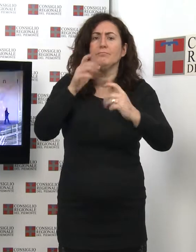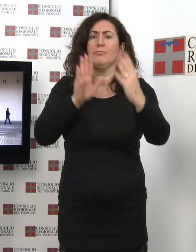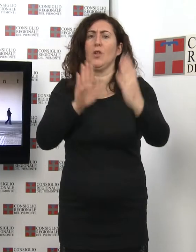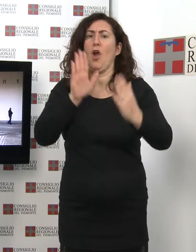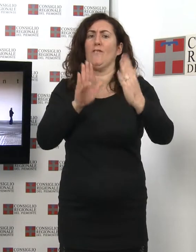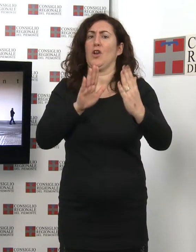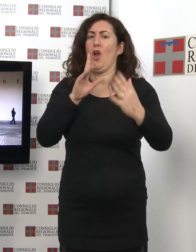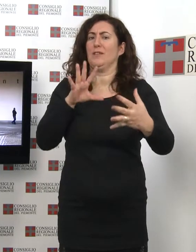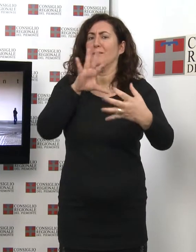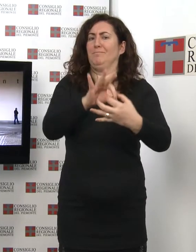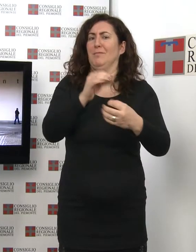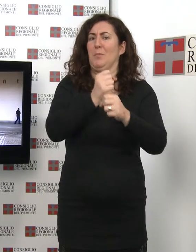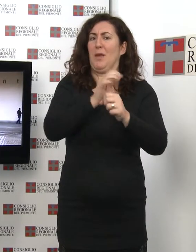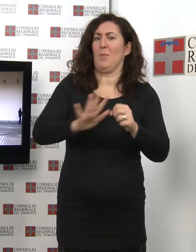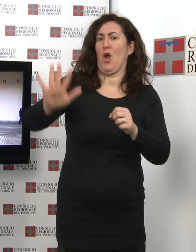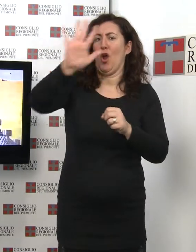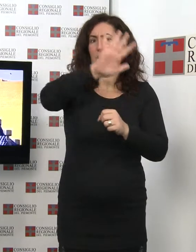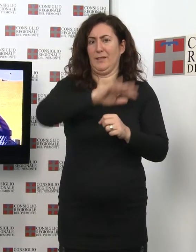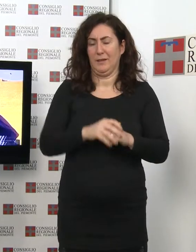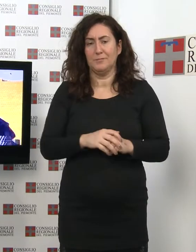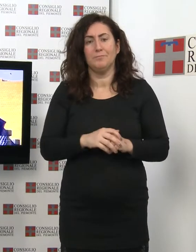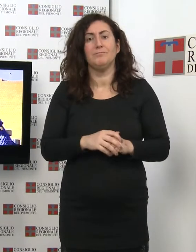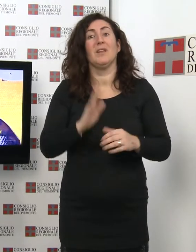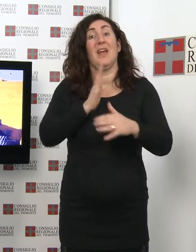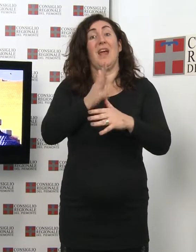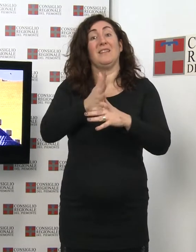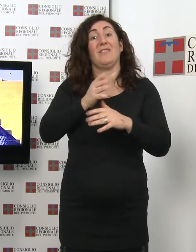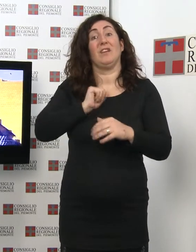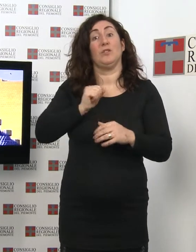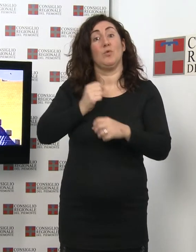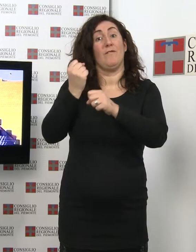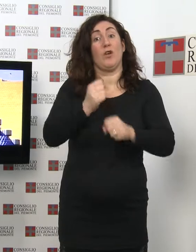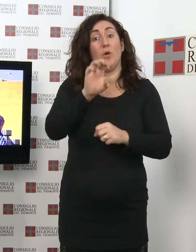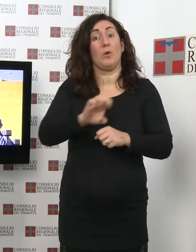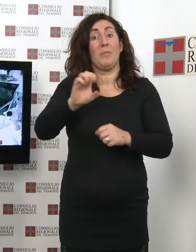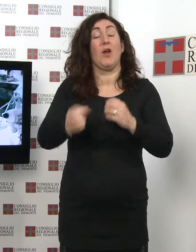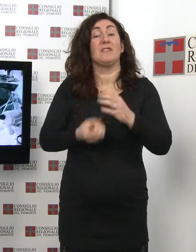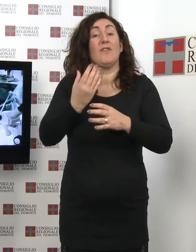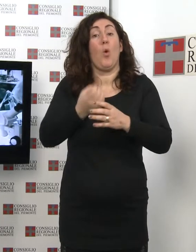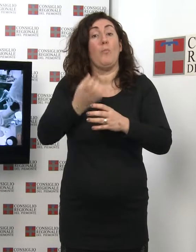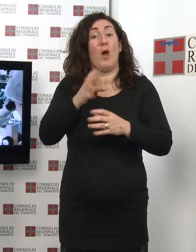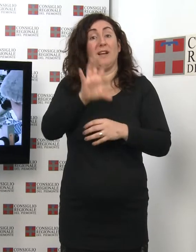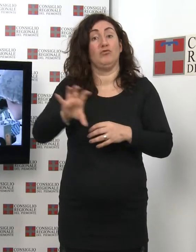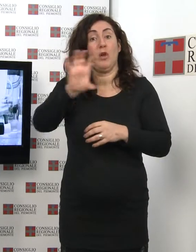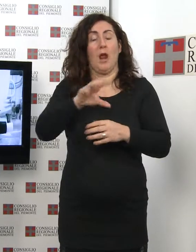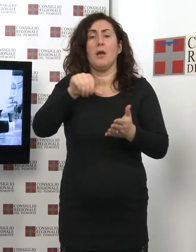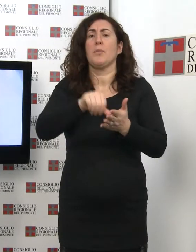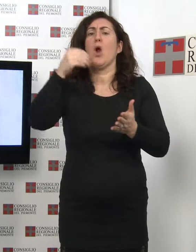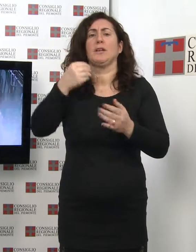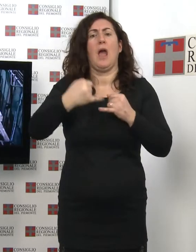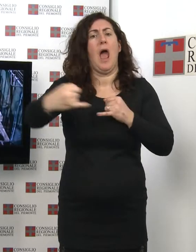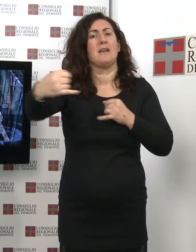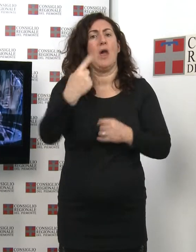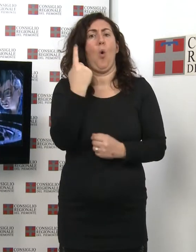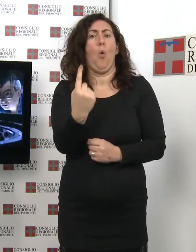piemontese. Fra gli interventi per il FESR, Fondo Europeo di Sviluppo Regionale, è stata evidenziata l'importanza dell'asse 1, finalizzato al rafforzamento